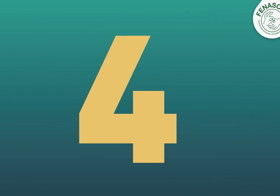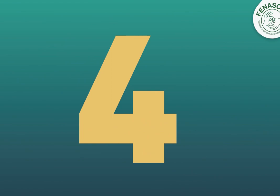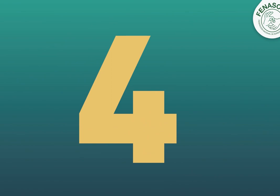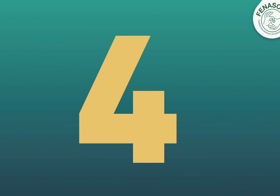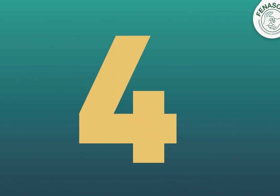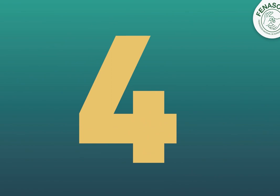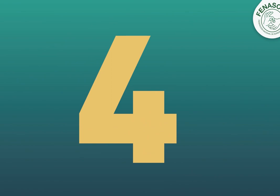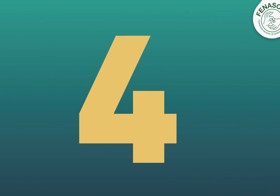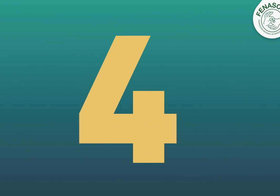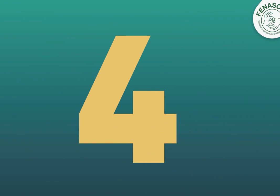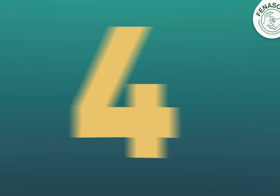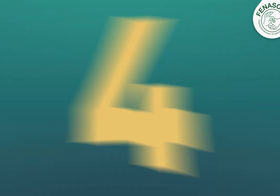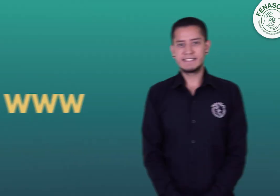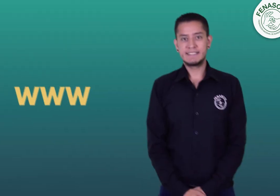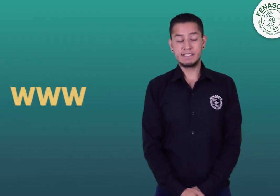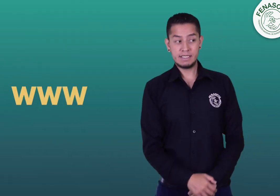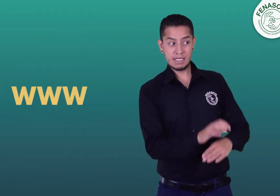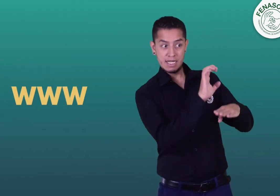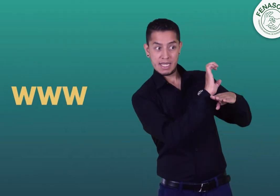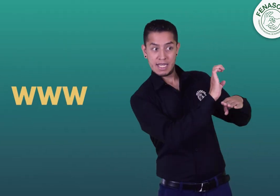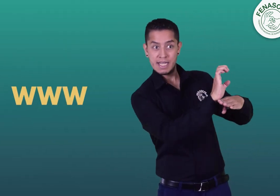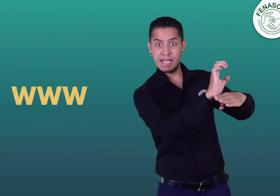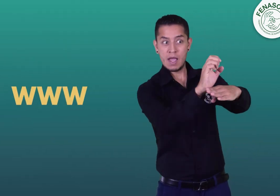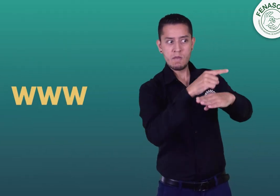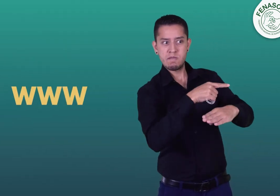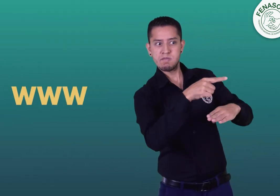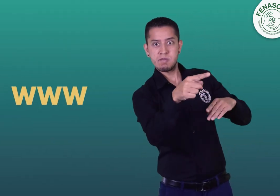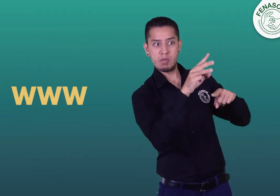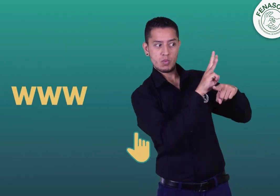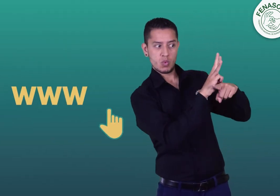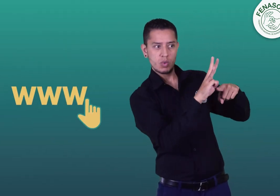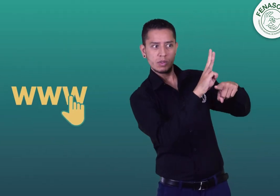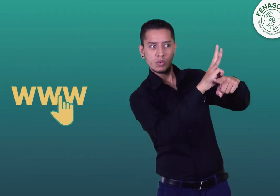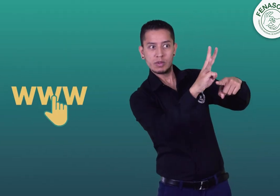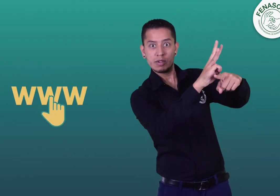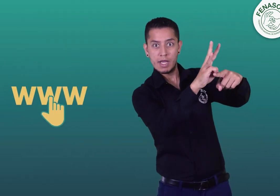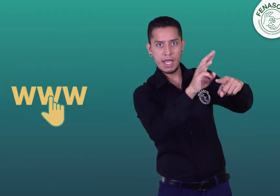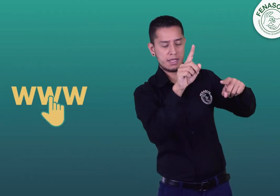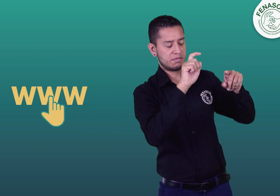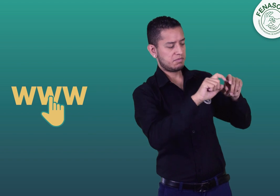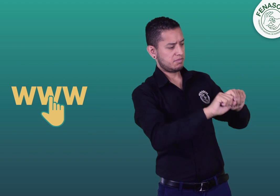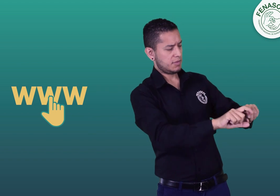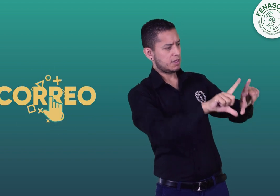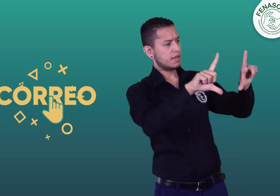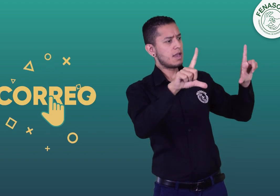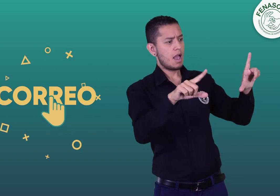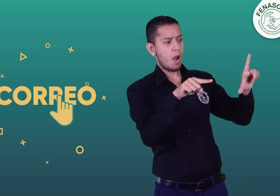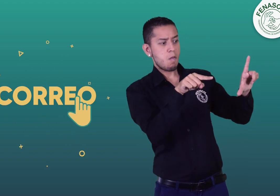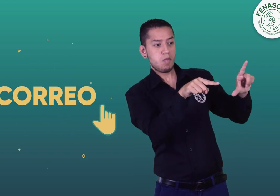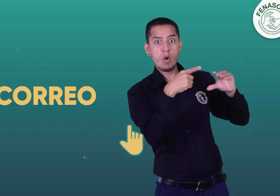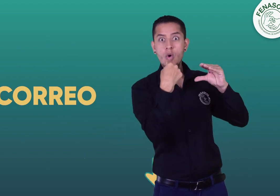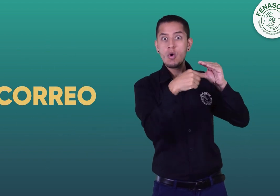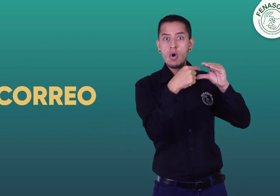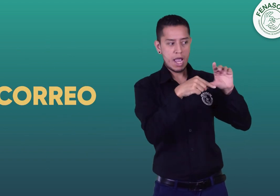Cuarto, puede buscar en internet las páginas de las entidades donde pueden que estén los